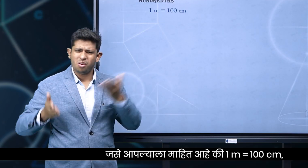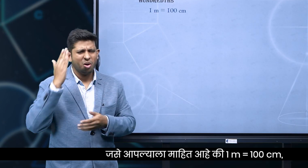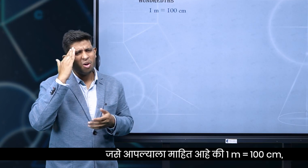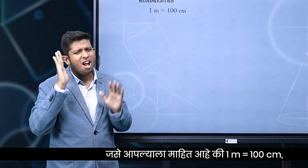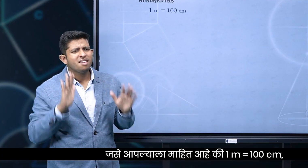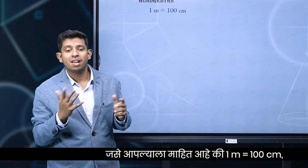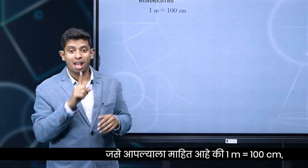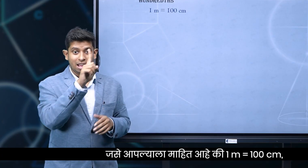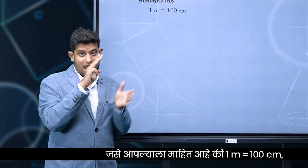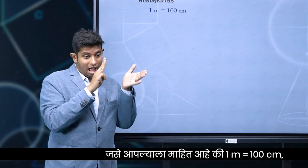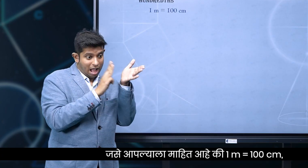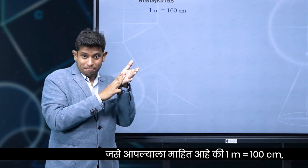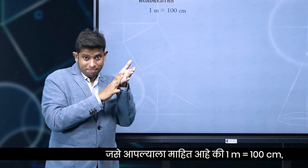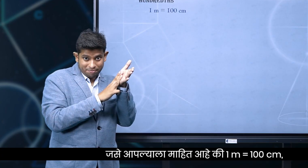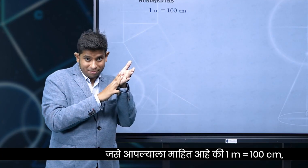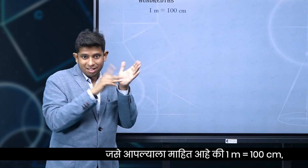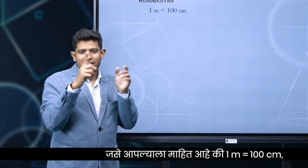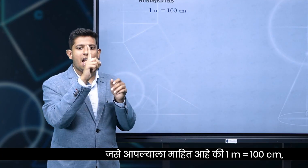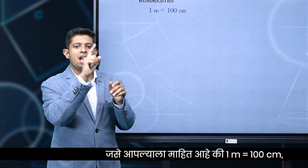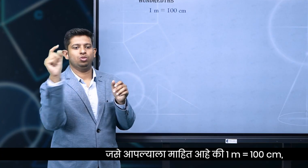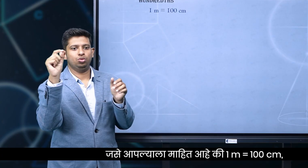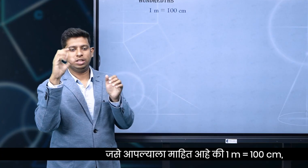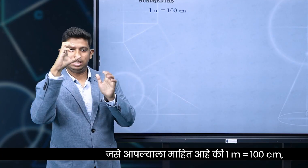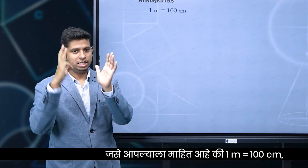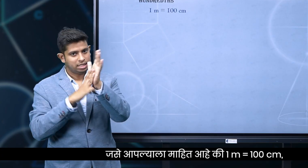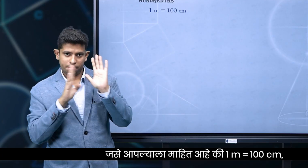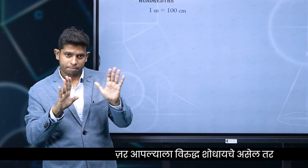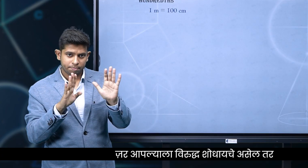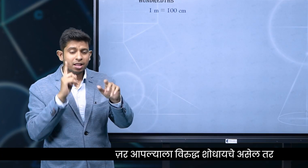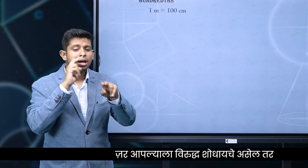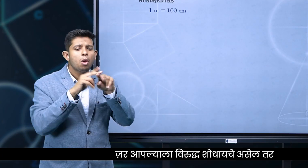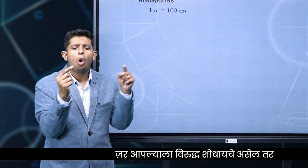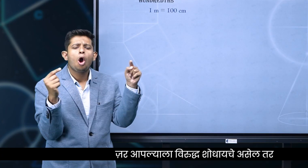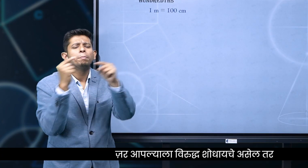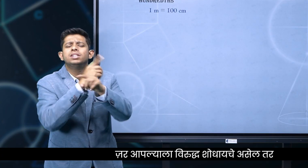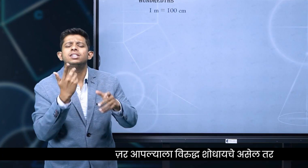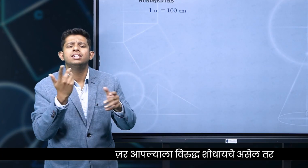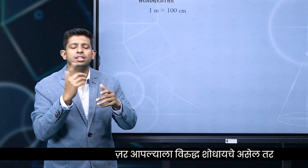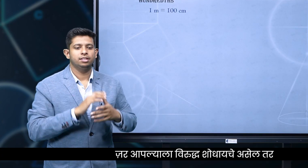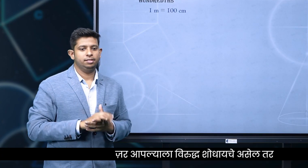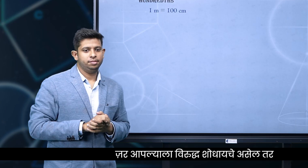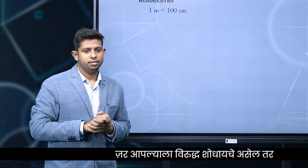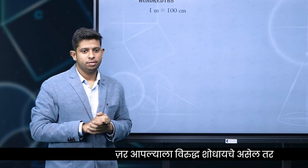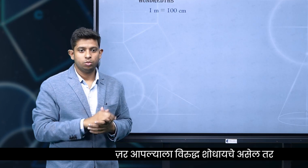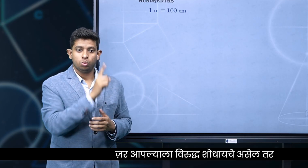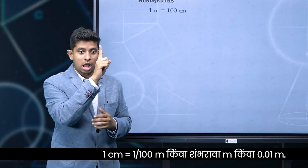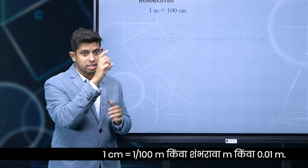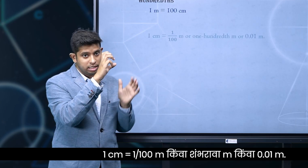जसे आपल्याला माहित आहे की 1 मीटर बरोबर 100 सेंटीमीटर. जर आपल्याला विरुद्ध शोधायचे असेल तर 1